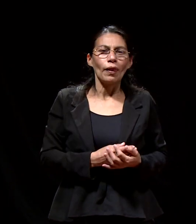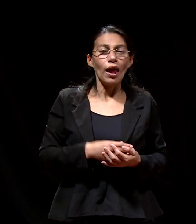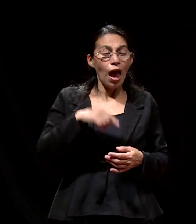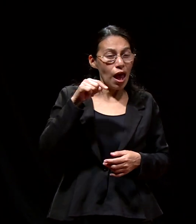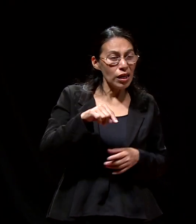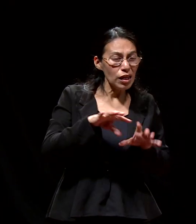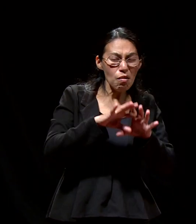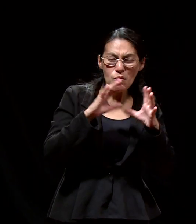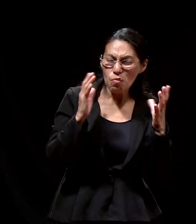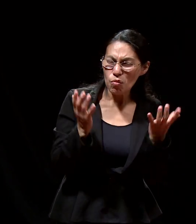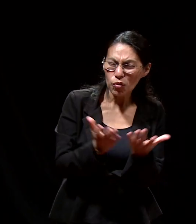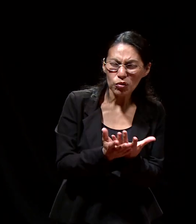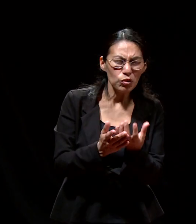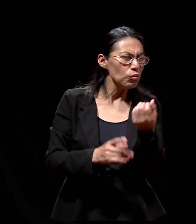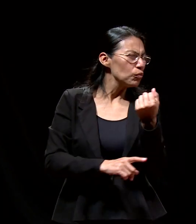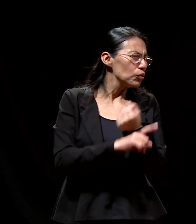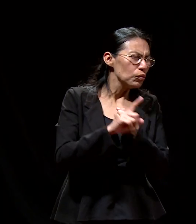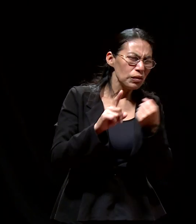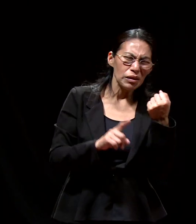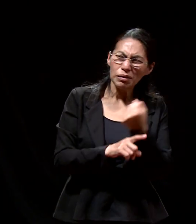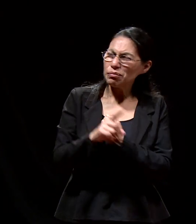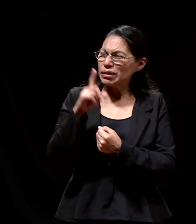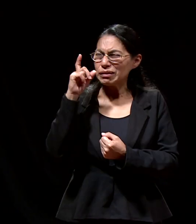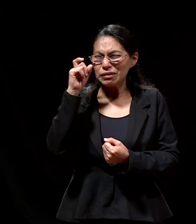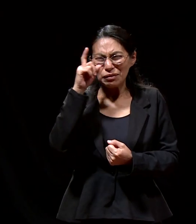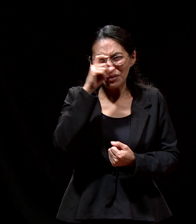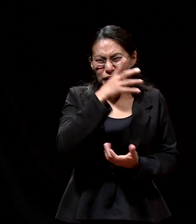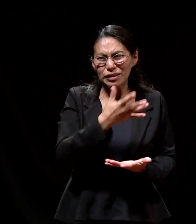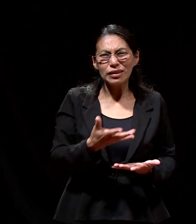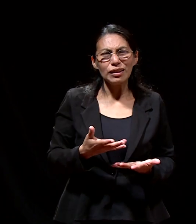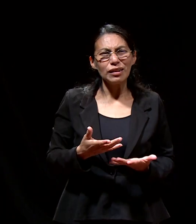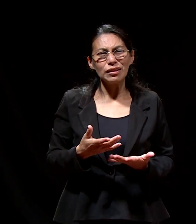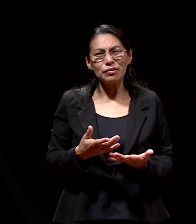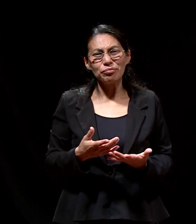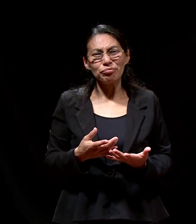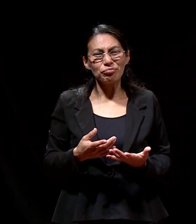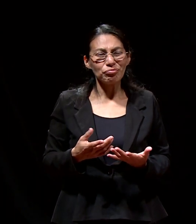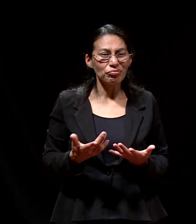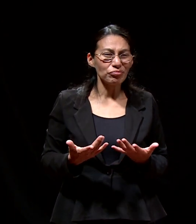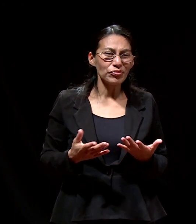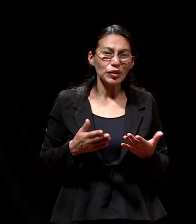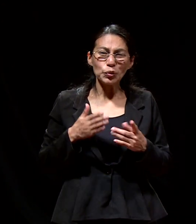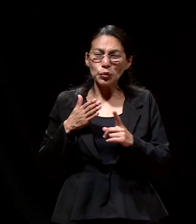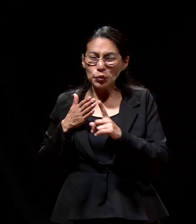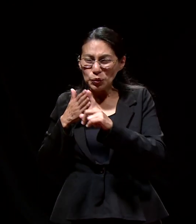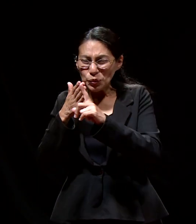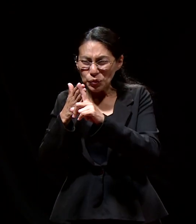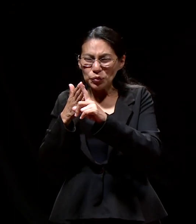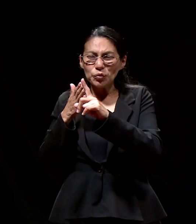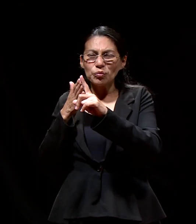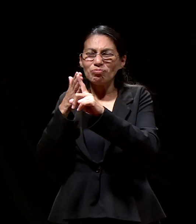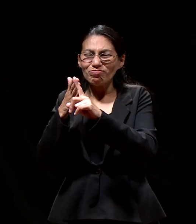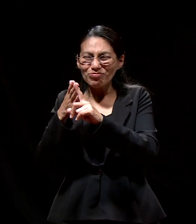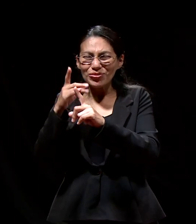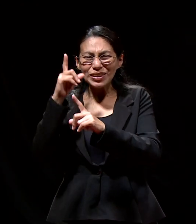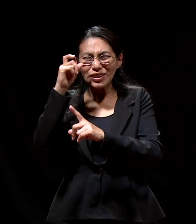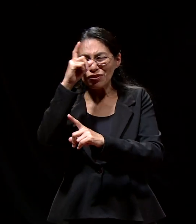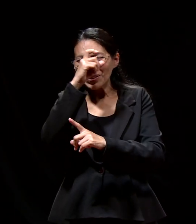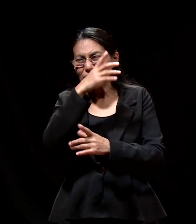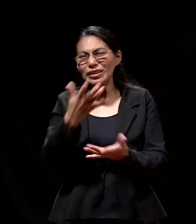situaciones difíciles aunque nos presenten algunas desafíos en la vida